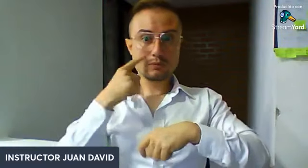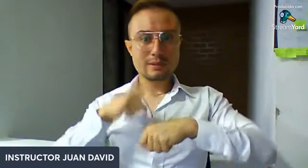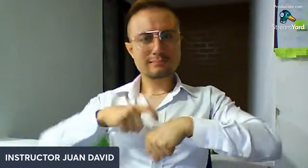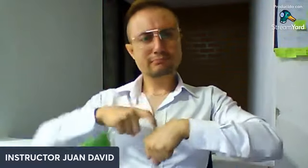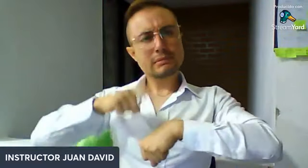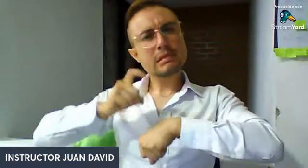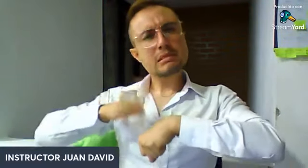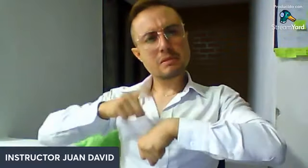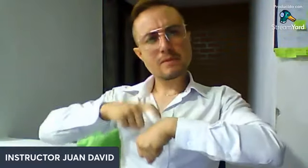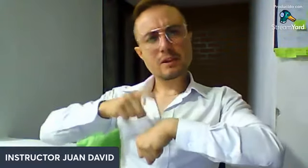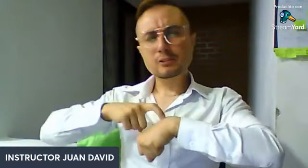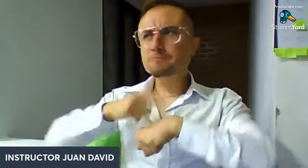Así.